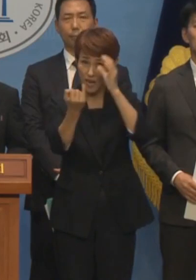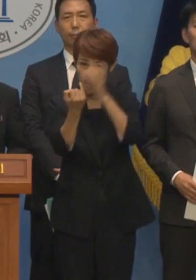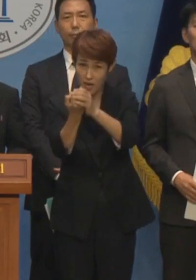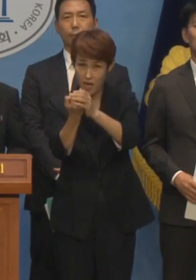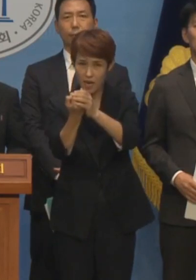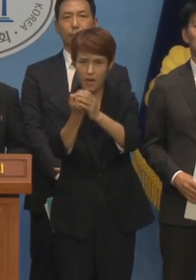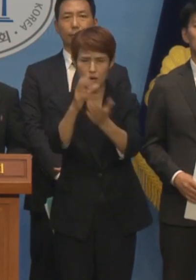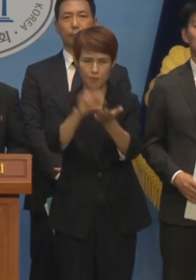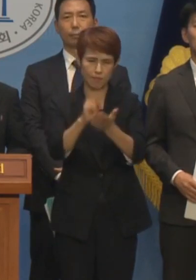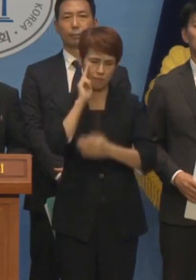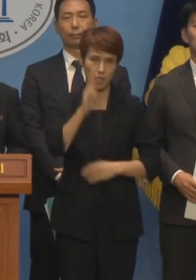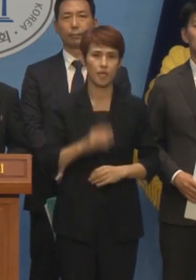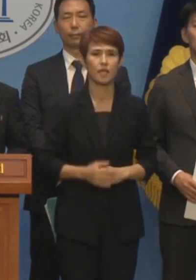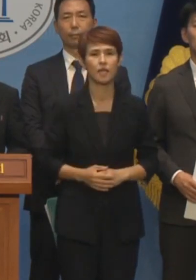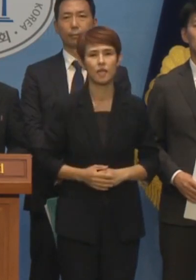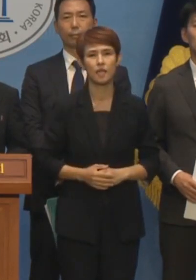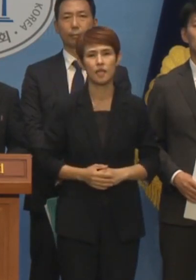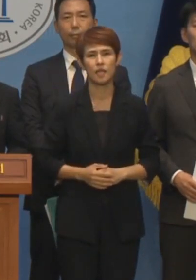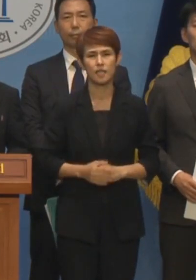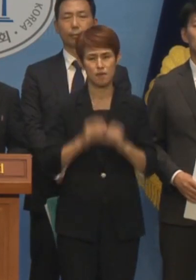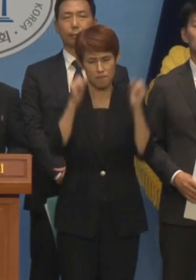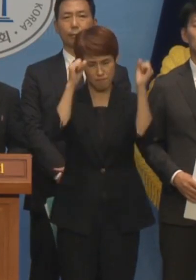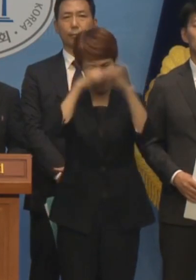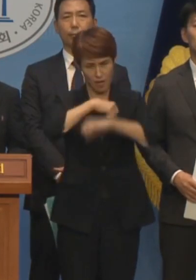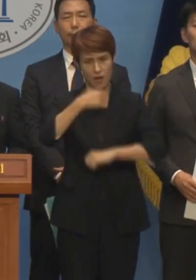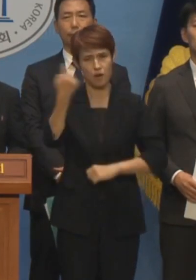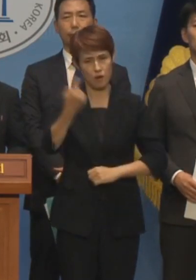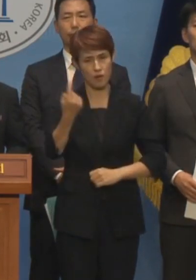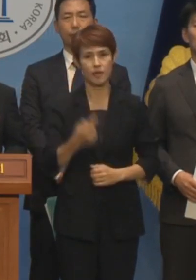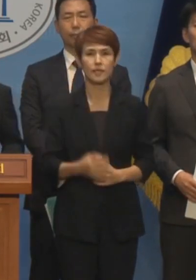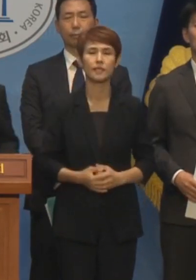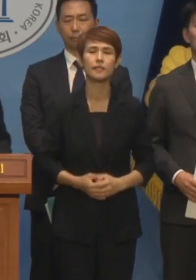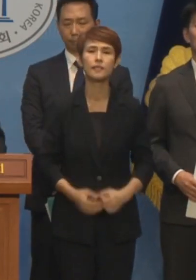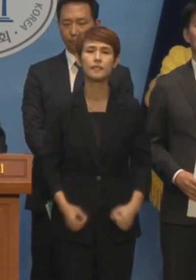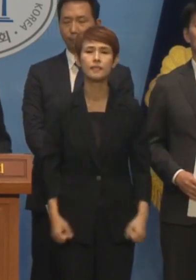임명이다. 이제 몰락은 다가온다. 이렇게 말씀드리겠습니다.